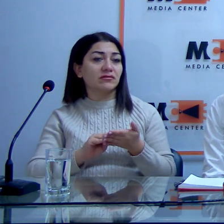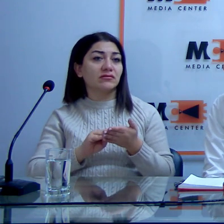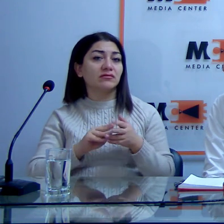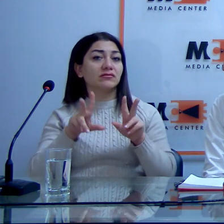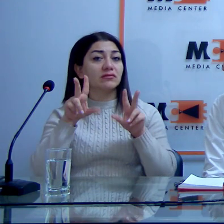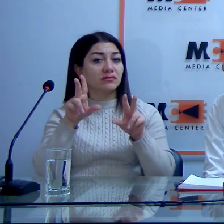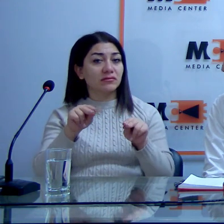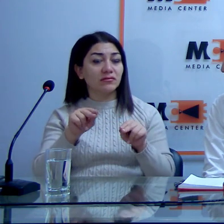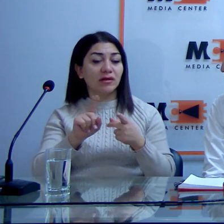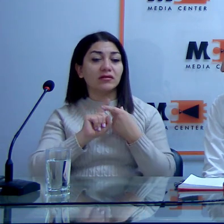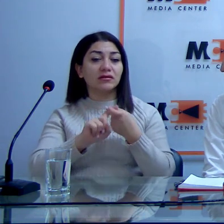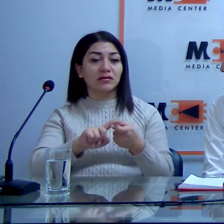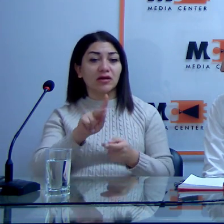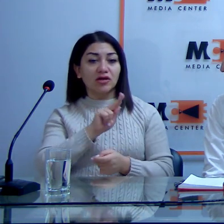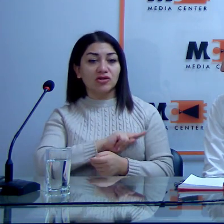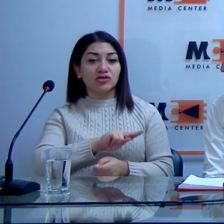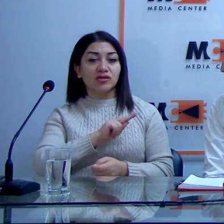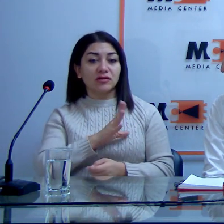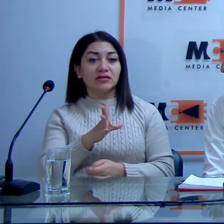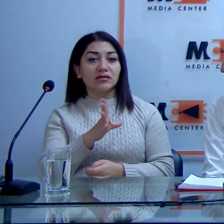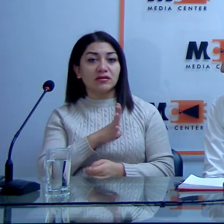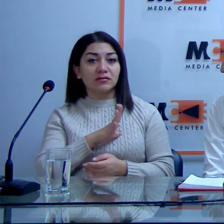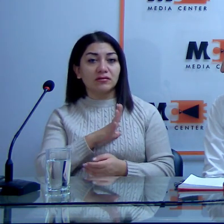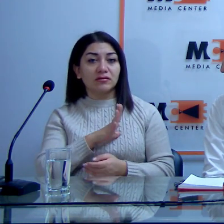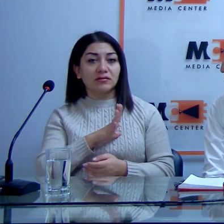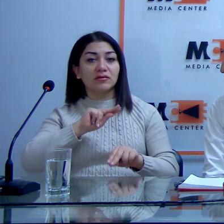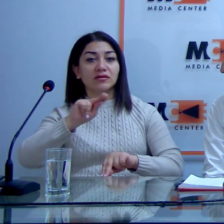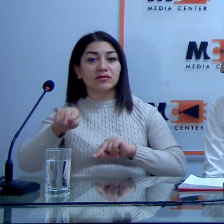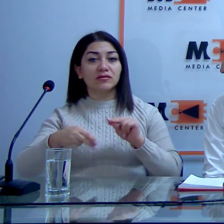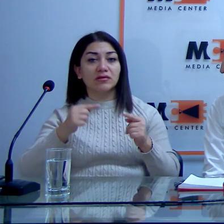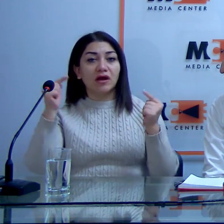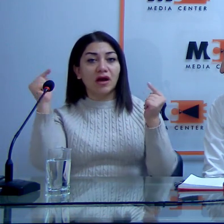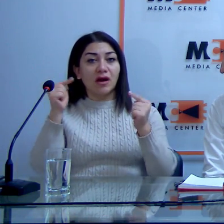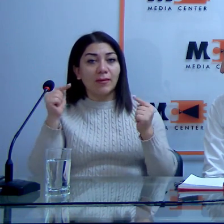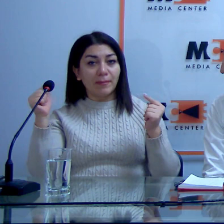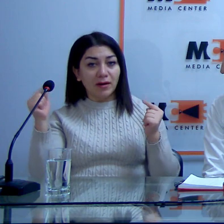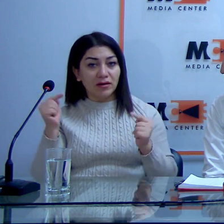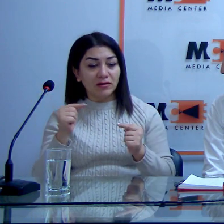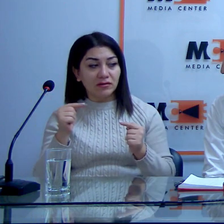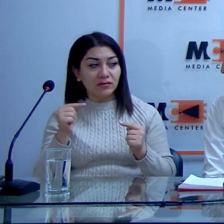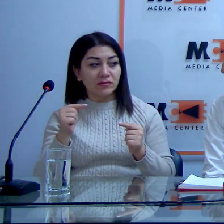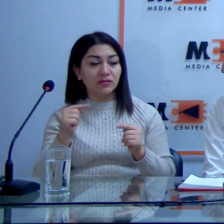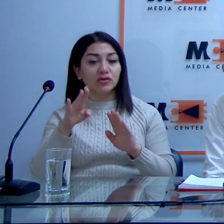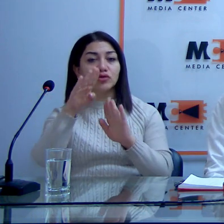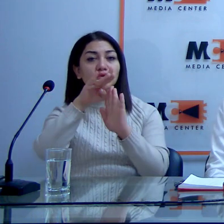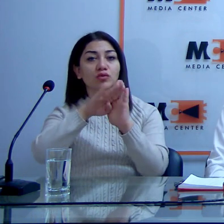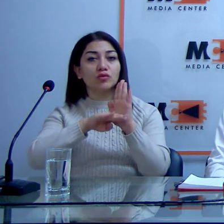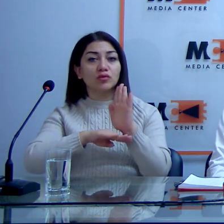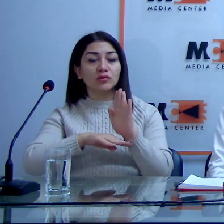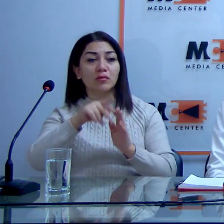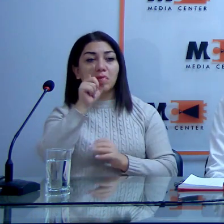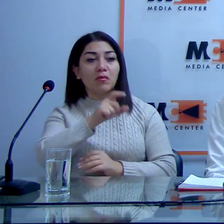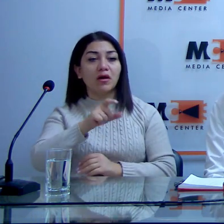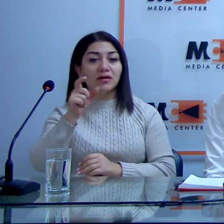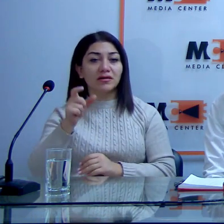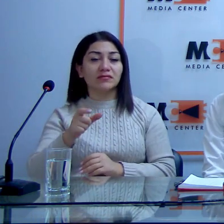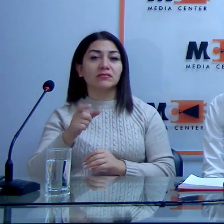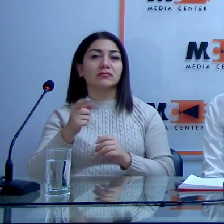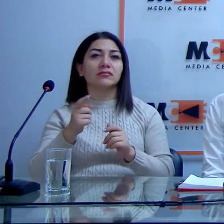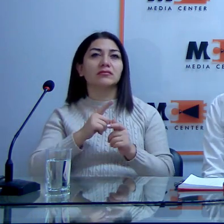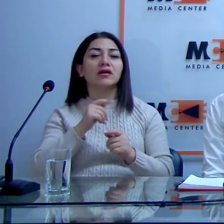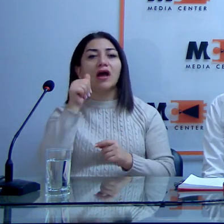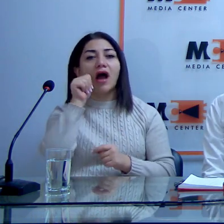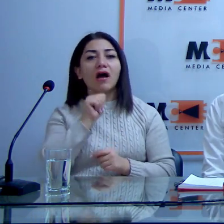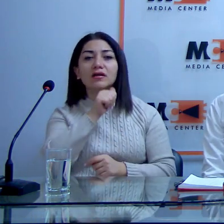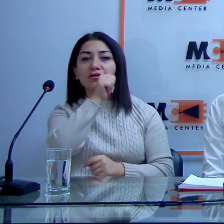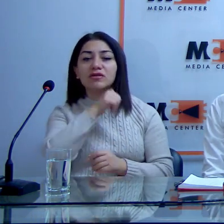որ համագործակցությունը տեղի ունեցել հուշագրի հիման վրա, պահպանելով ցուցակում ընդգրկված անձանց կոնֆիդենցիալության